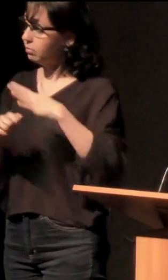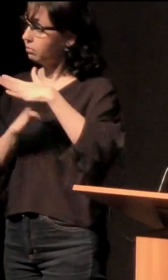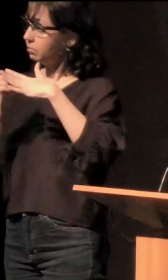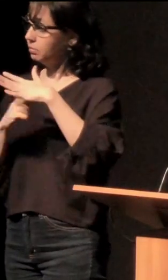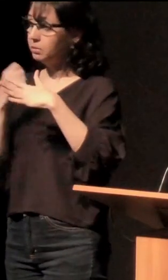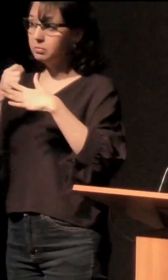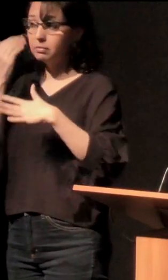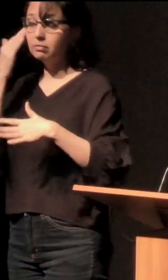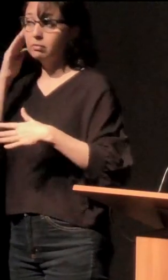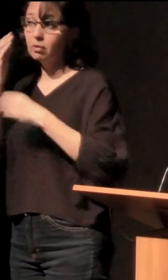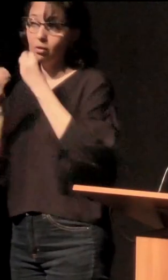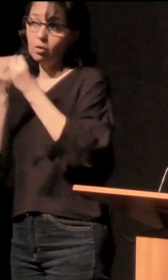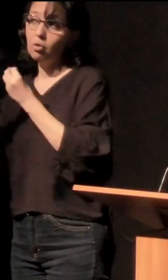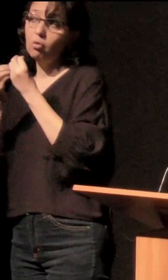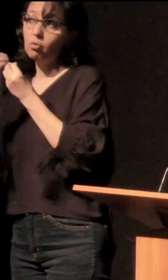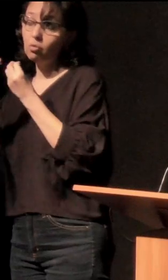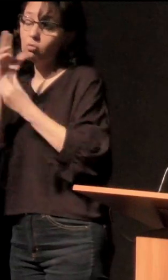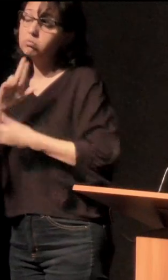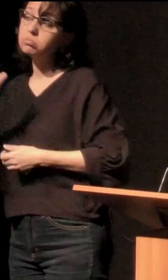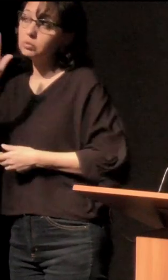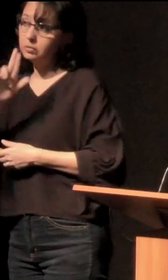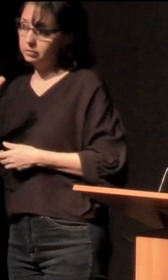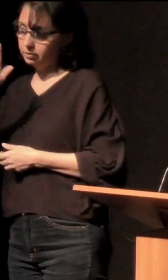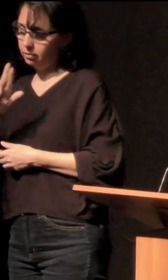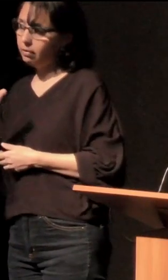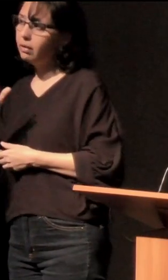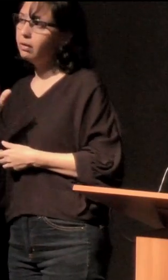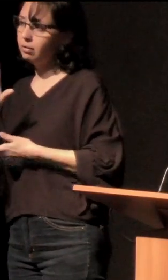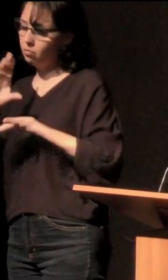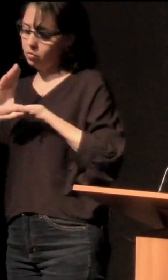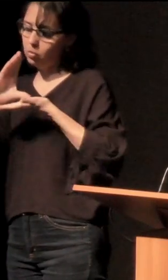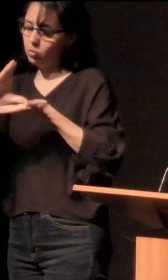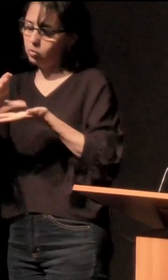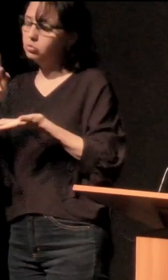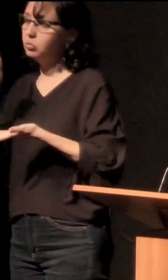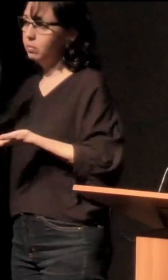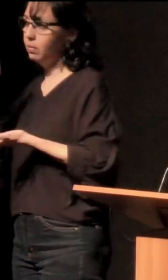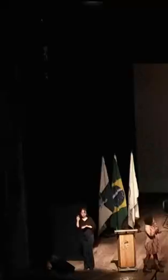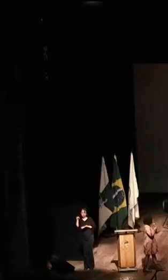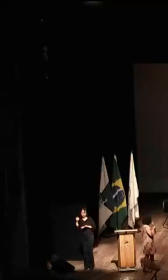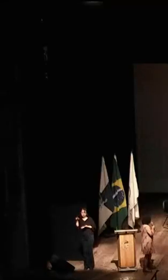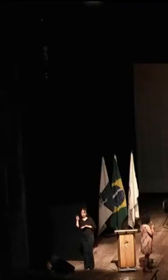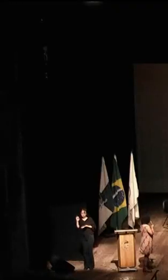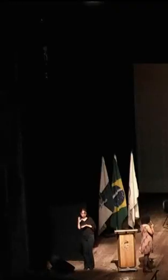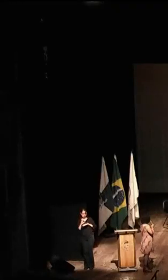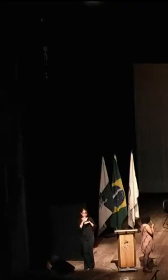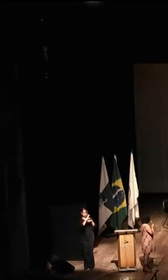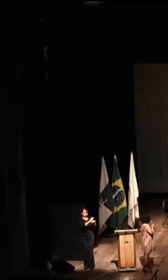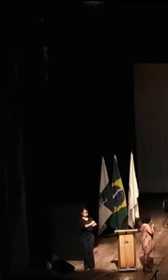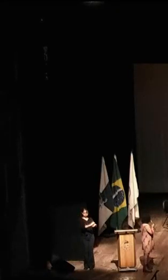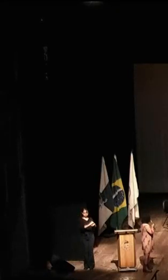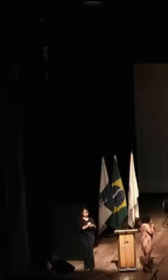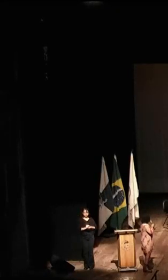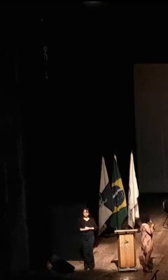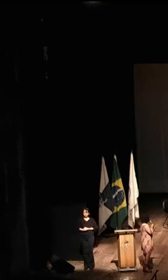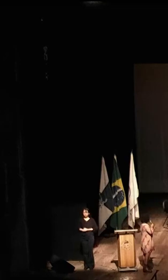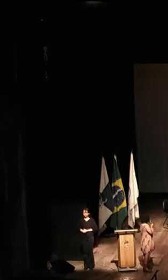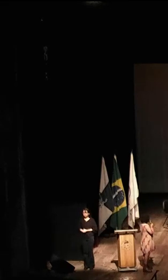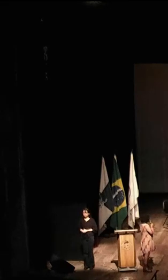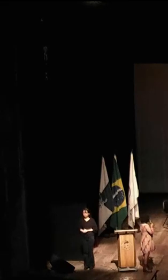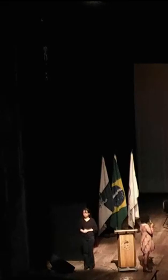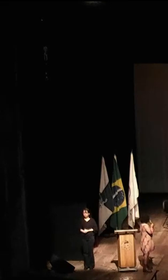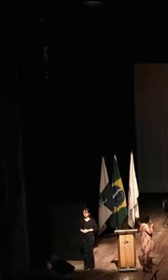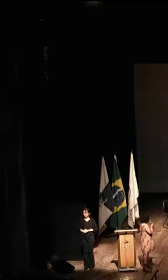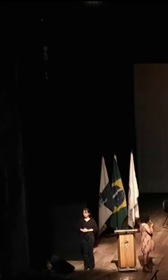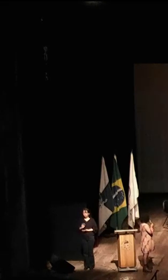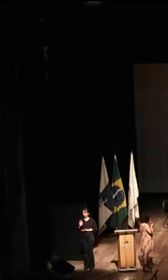essa destinação né diferenciada de recurso ela vai ser aplicado em relação à